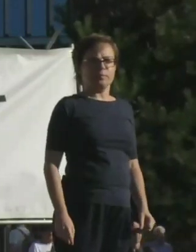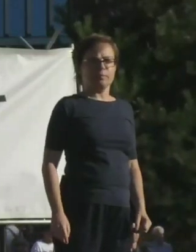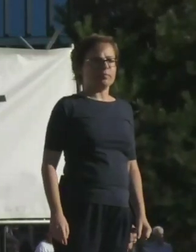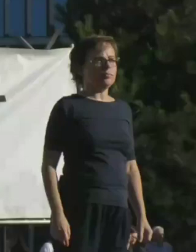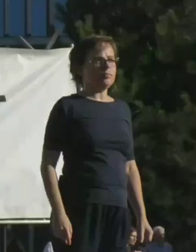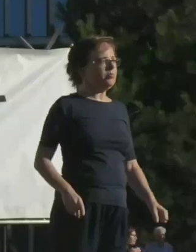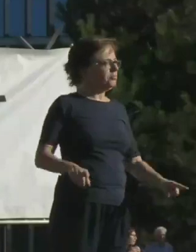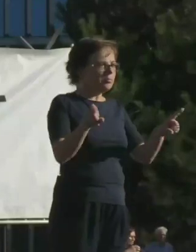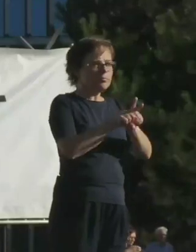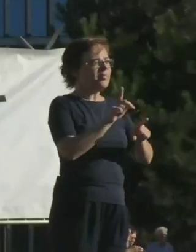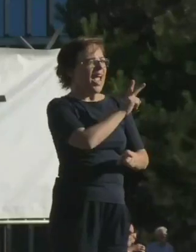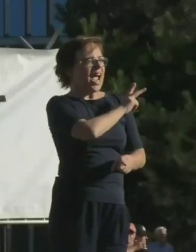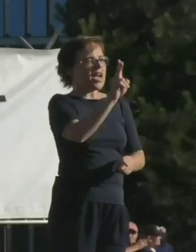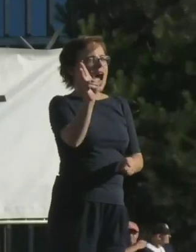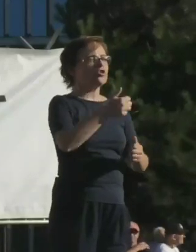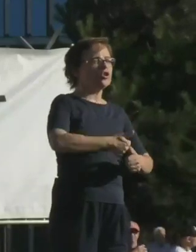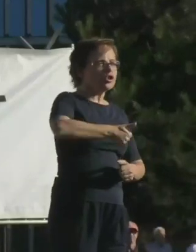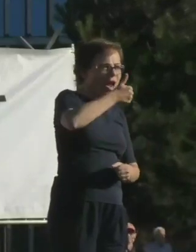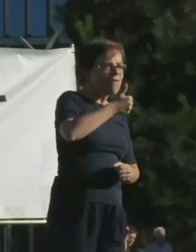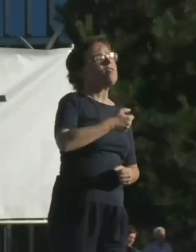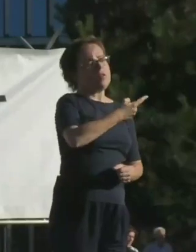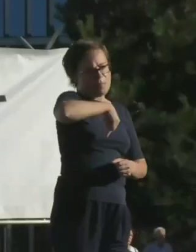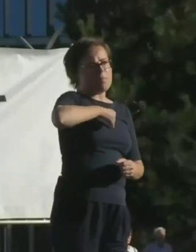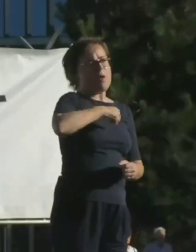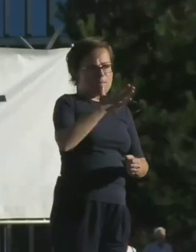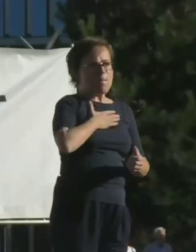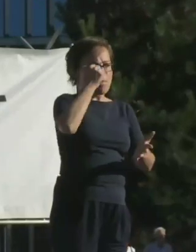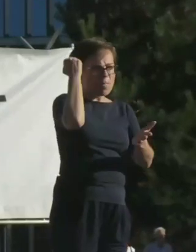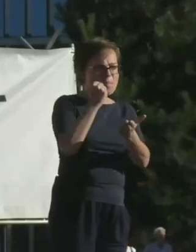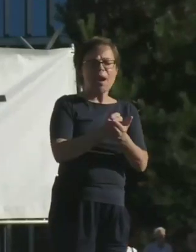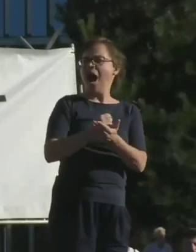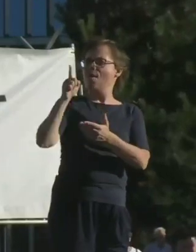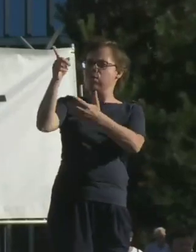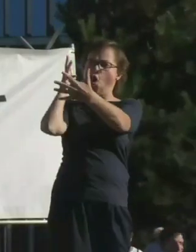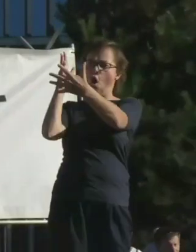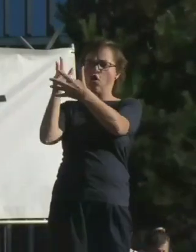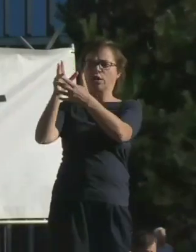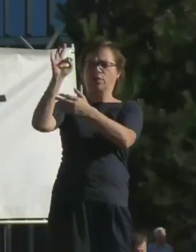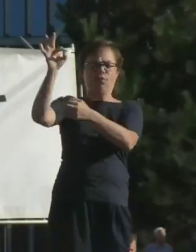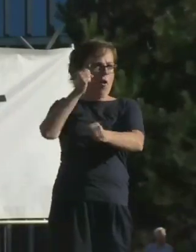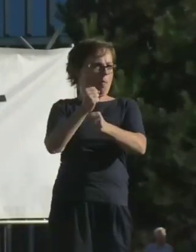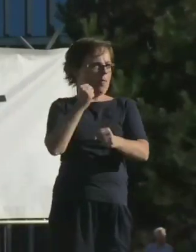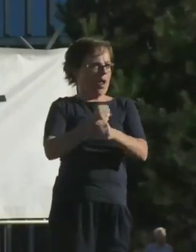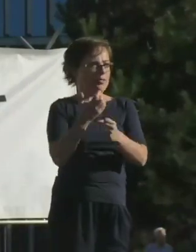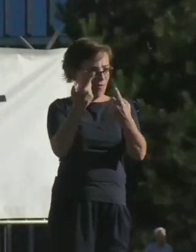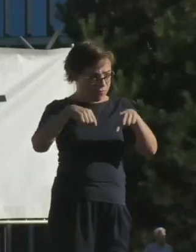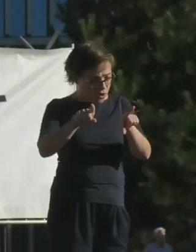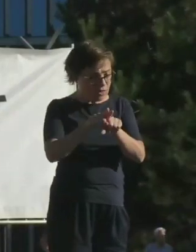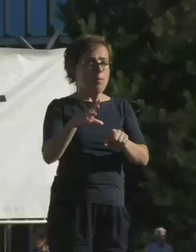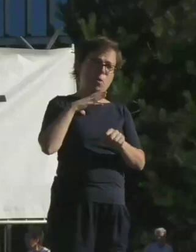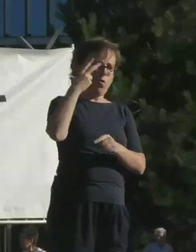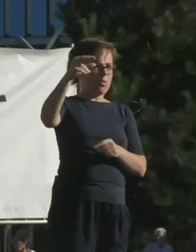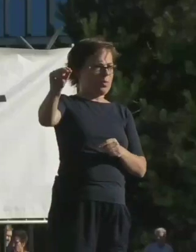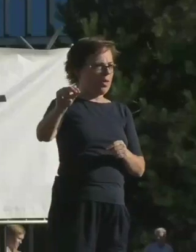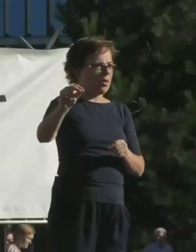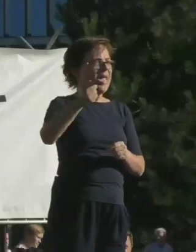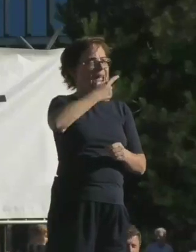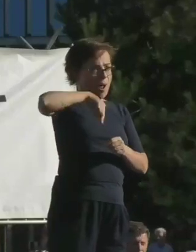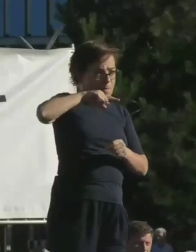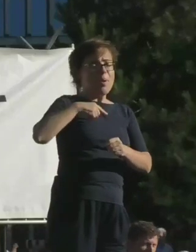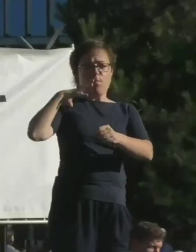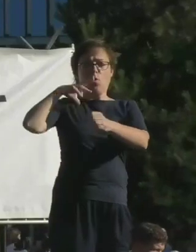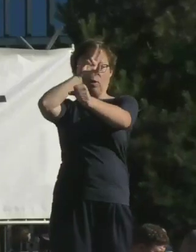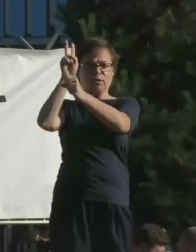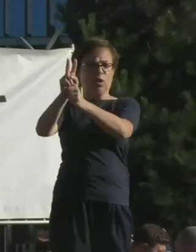Jak każdy pracodawca, mamy prawo was rozliczać z wykonanej pracy. Daliśmy wam kredyt